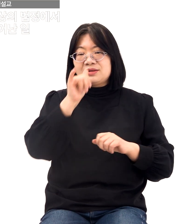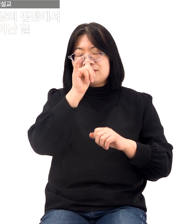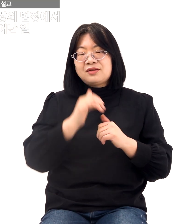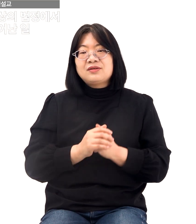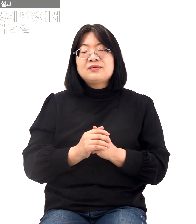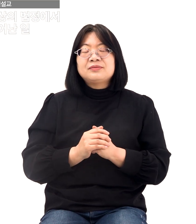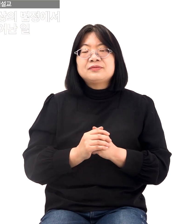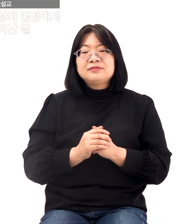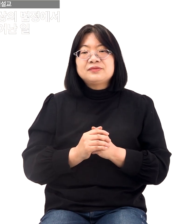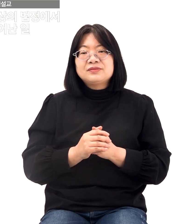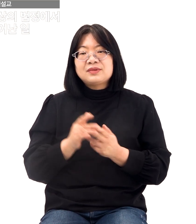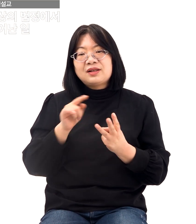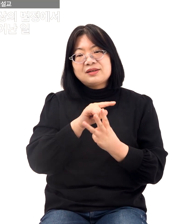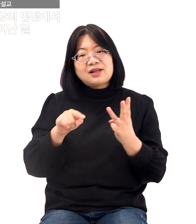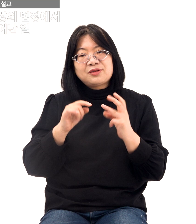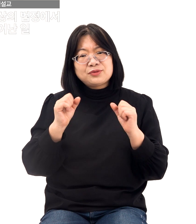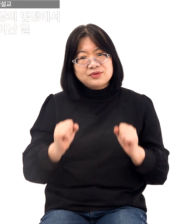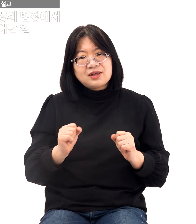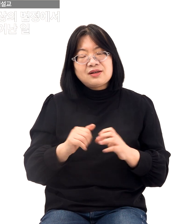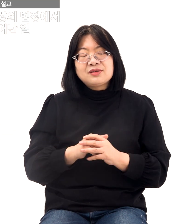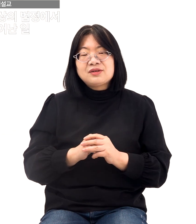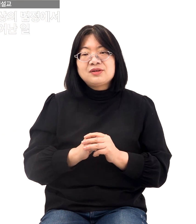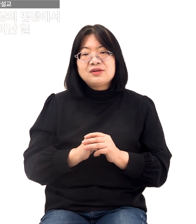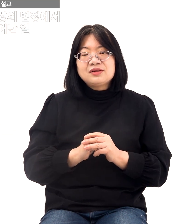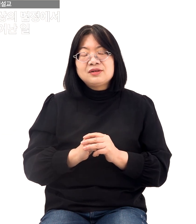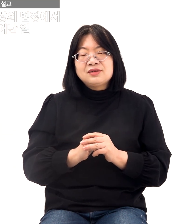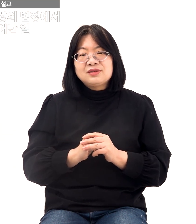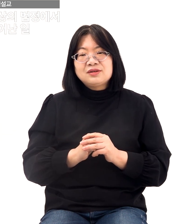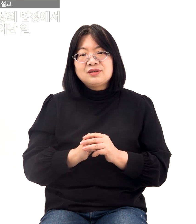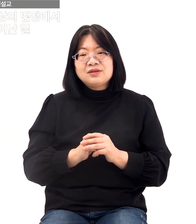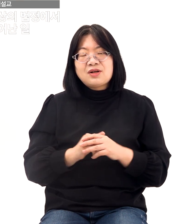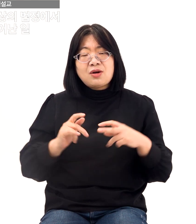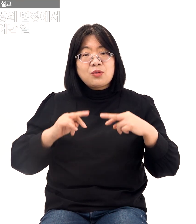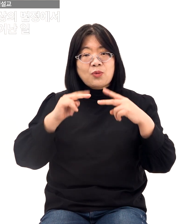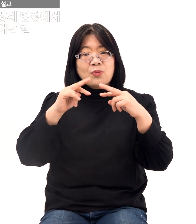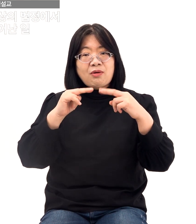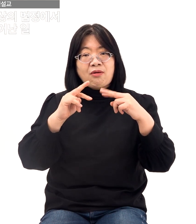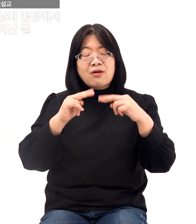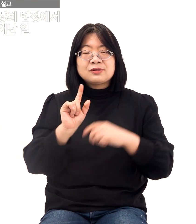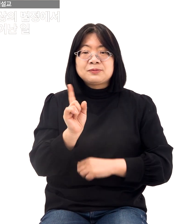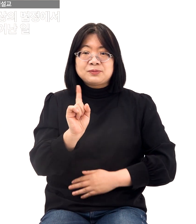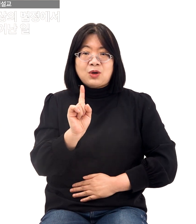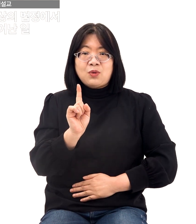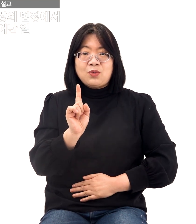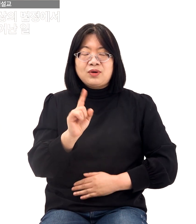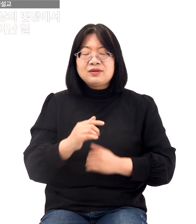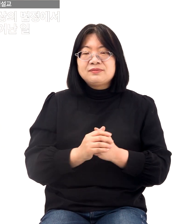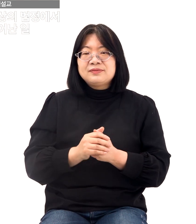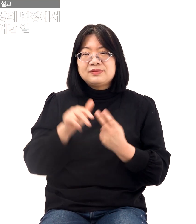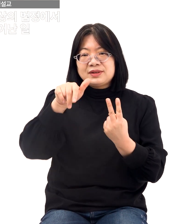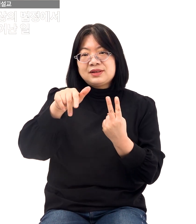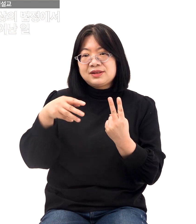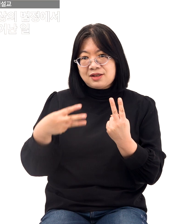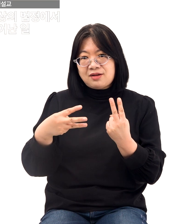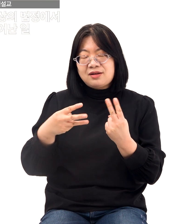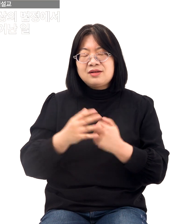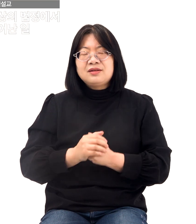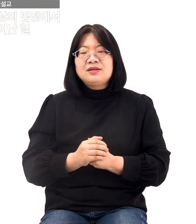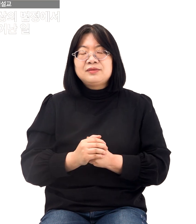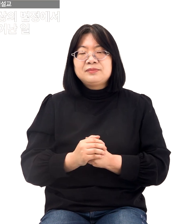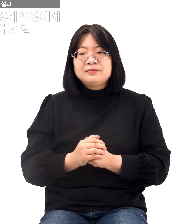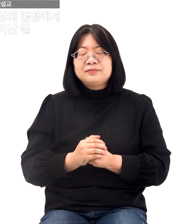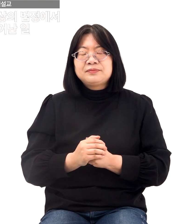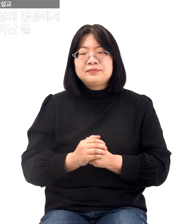이제 이 세 존재가 어떤 공방이 벌어지는가를 한번 볼까요? 2절